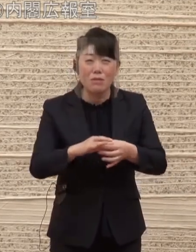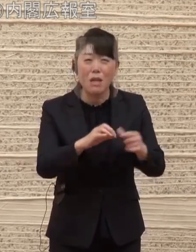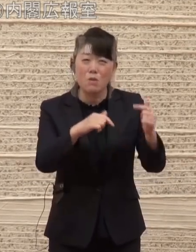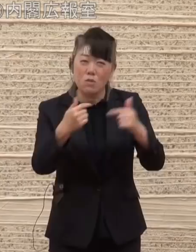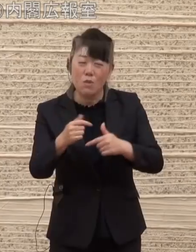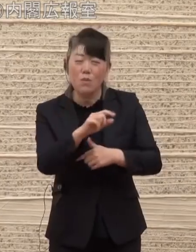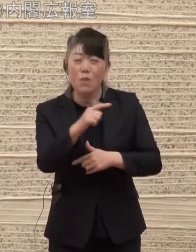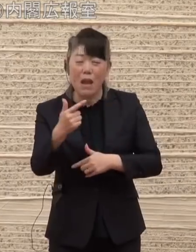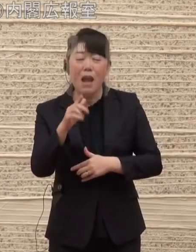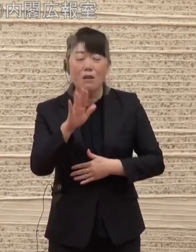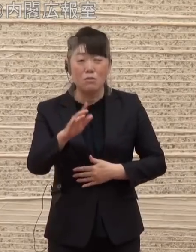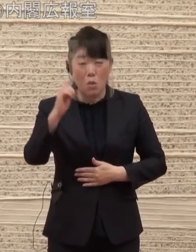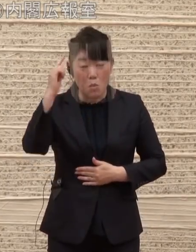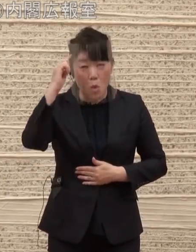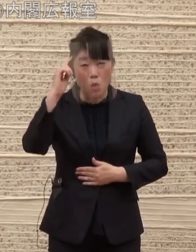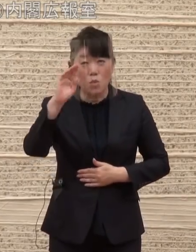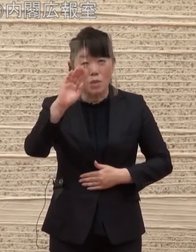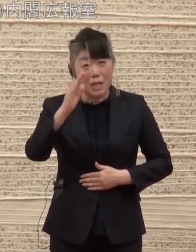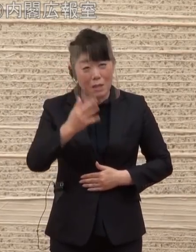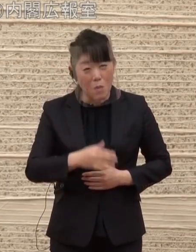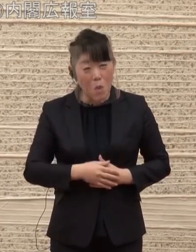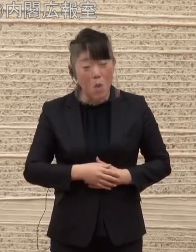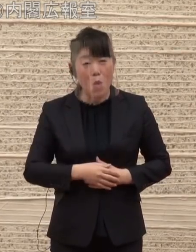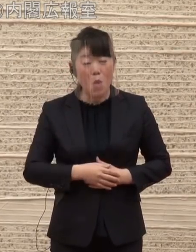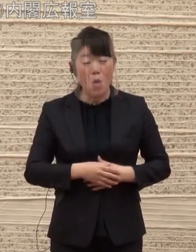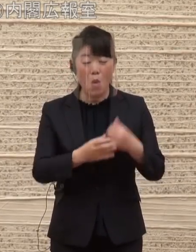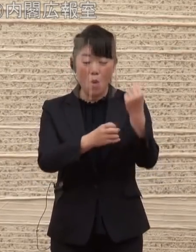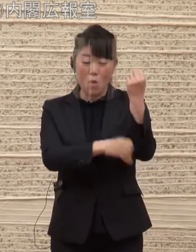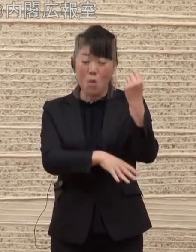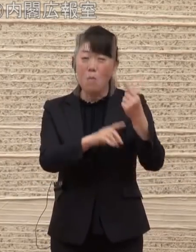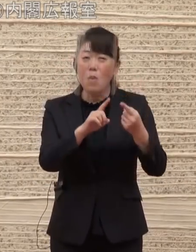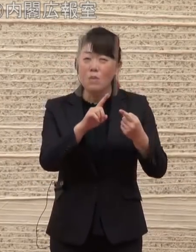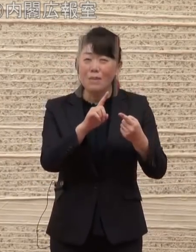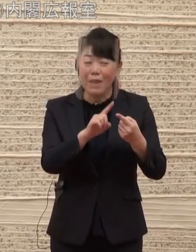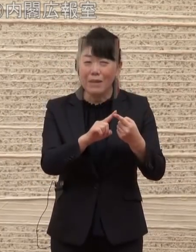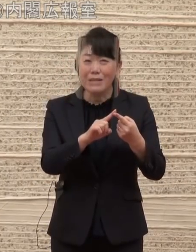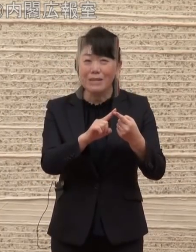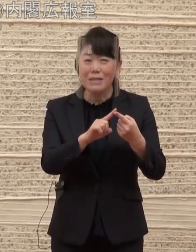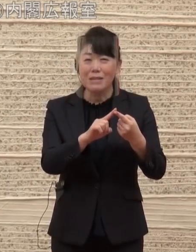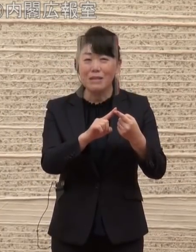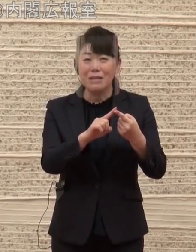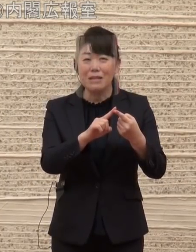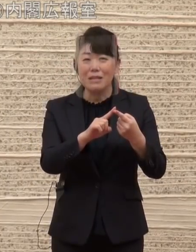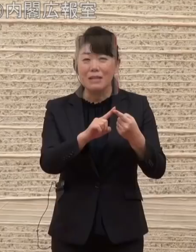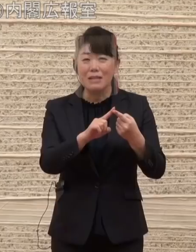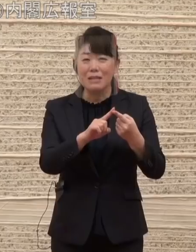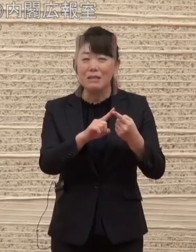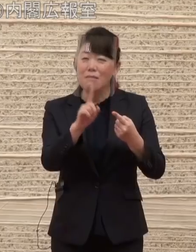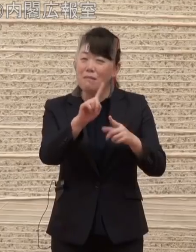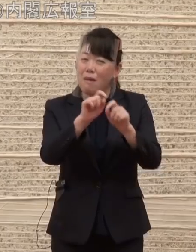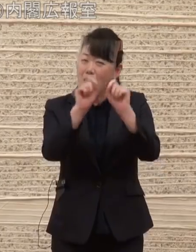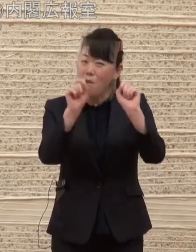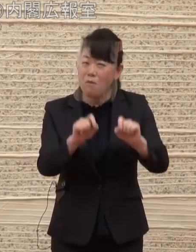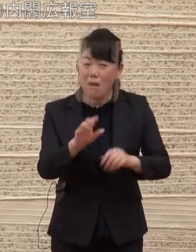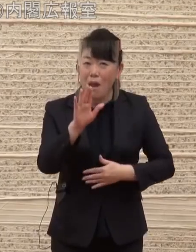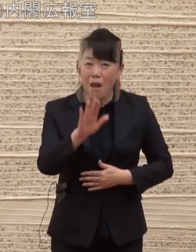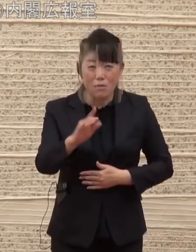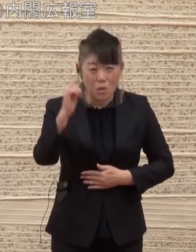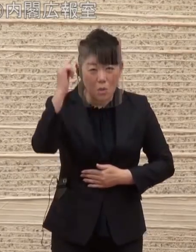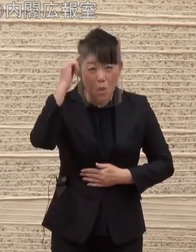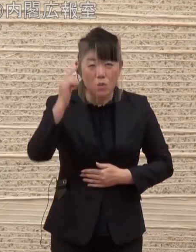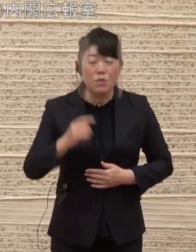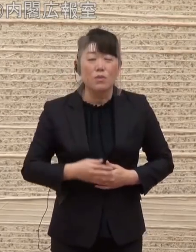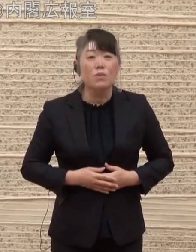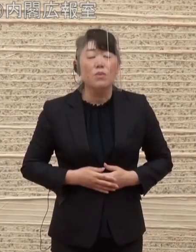あると思うんですけれどもなんかもっと根本的なところがですね何かあぁ問題があるんじゃないかとこの間まあ